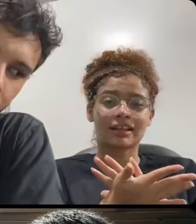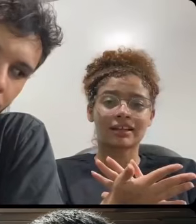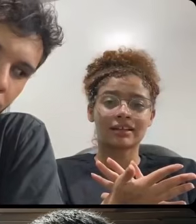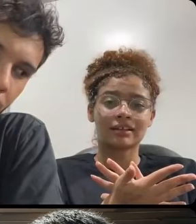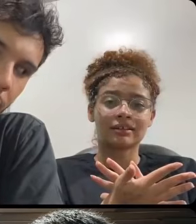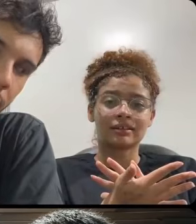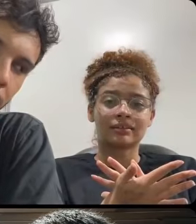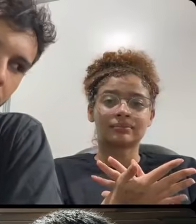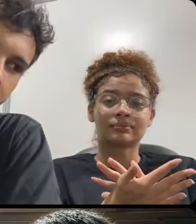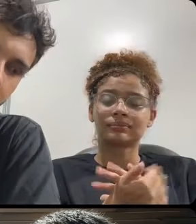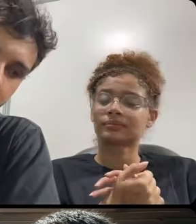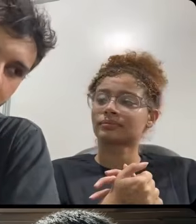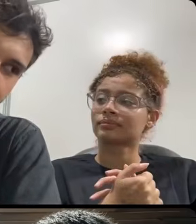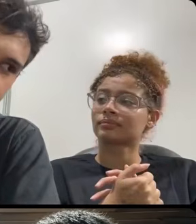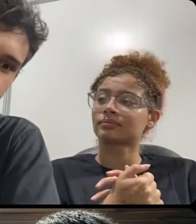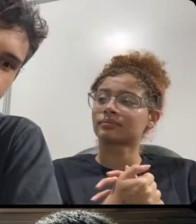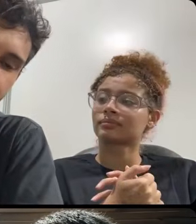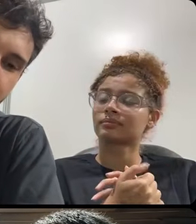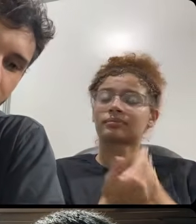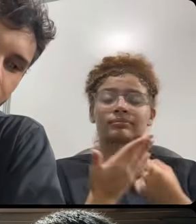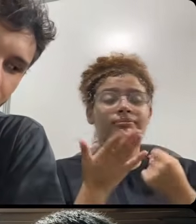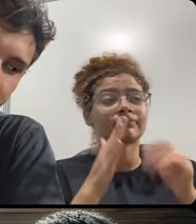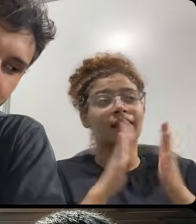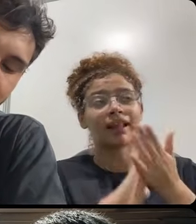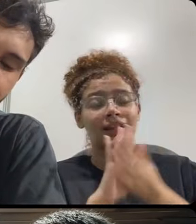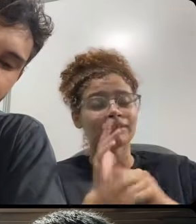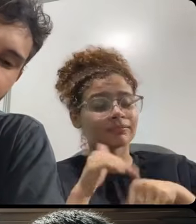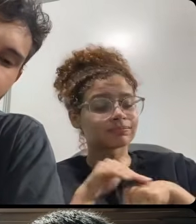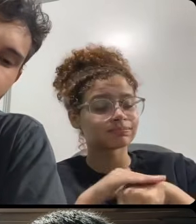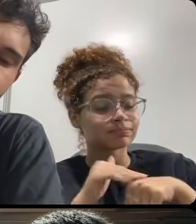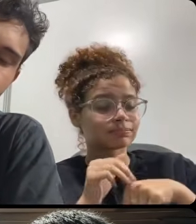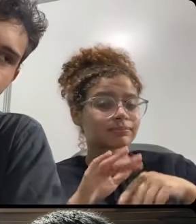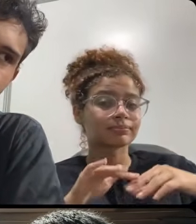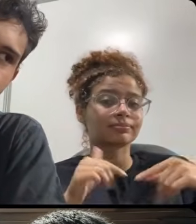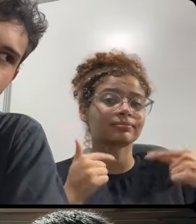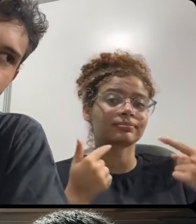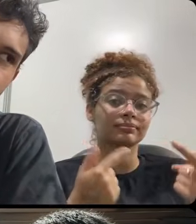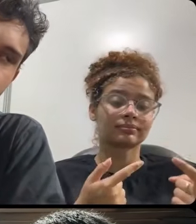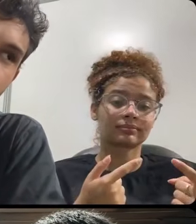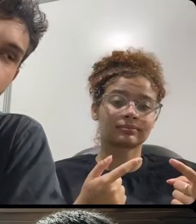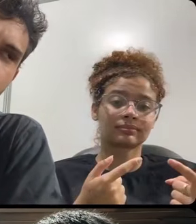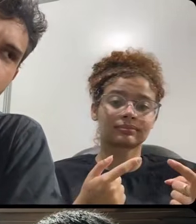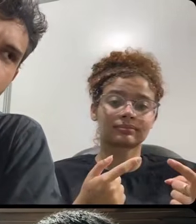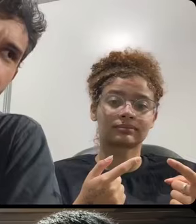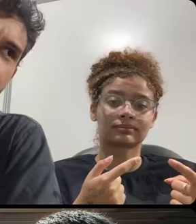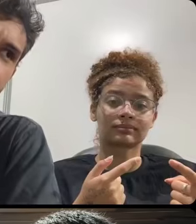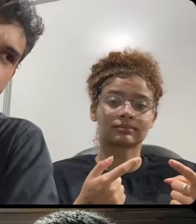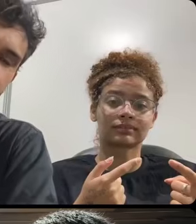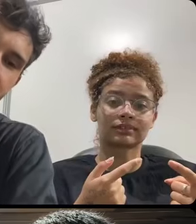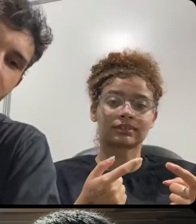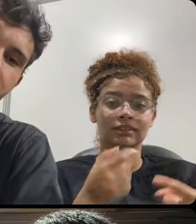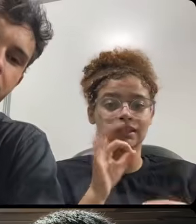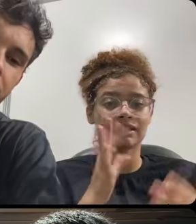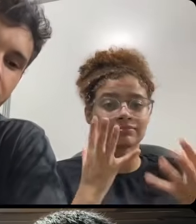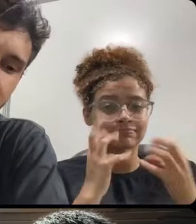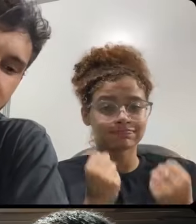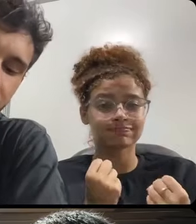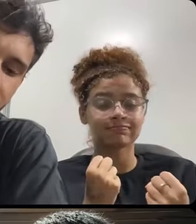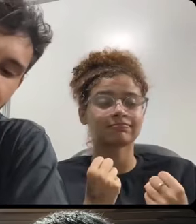né, de conversar e tudo mais. Então, no momento, assim, eu